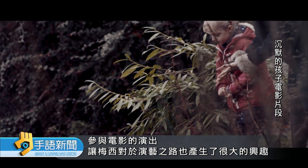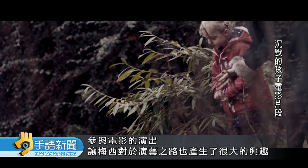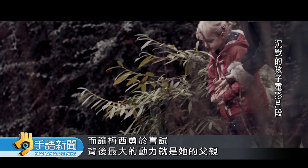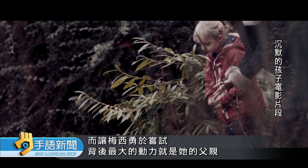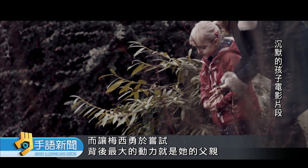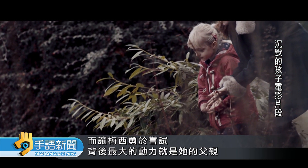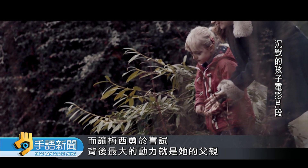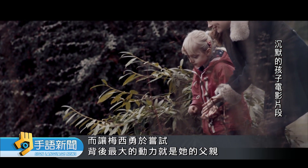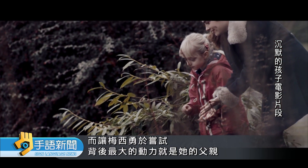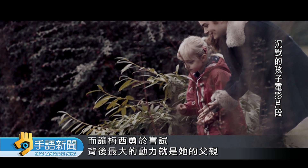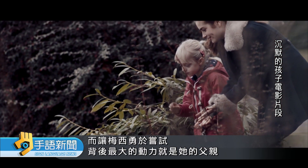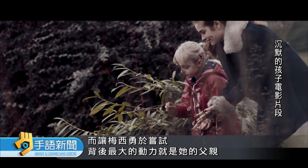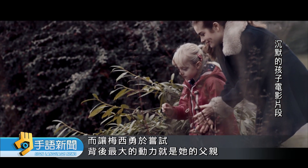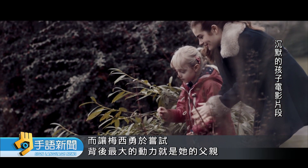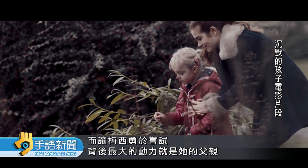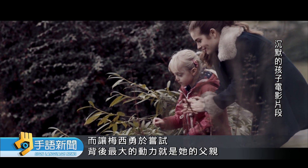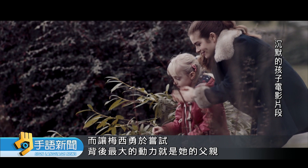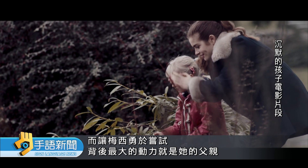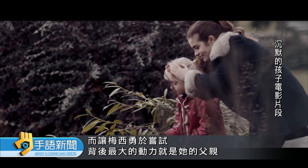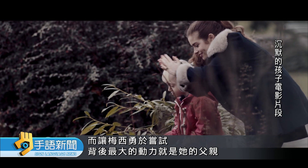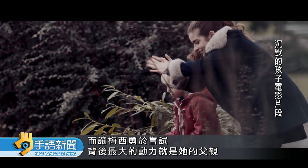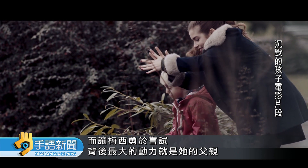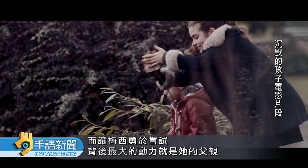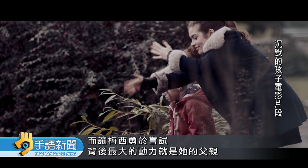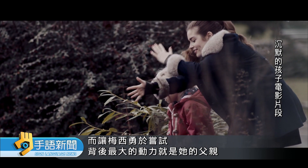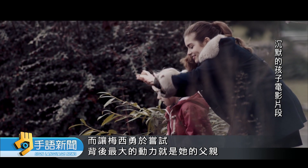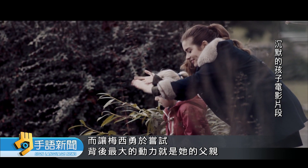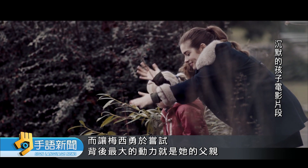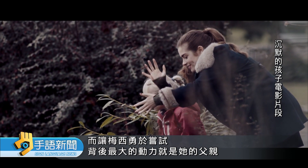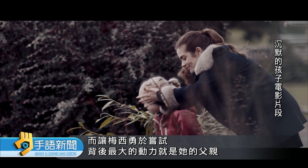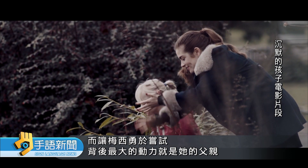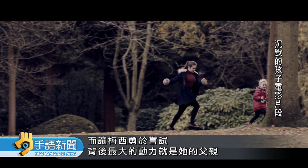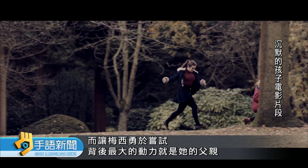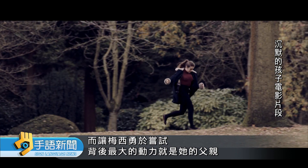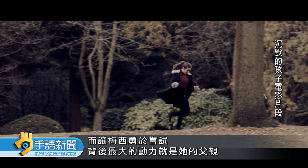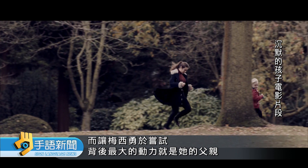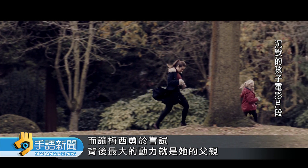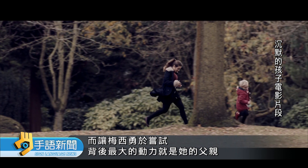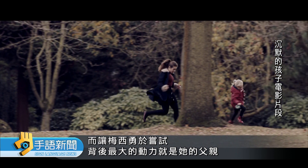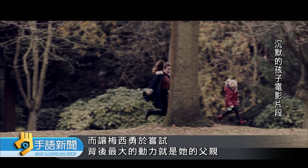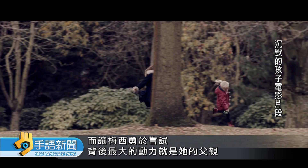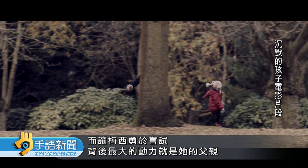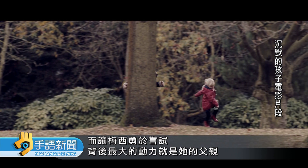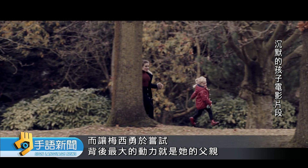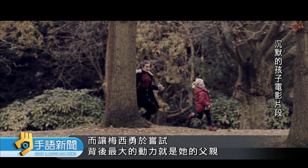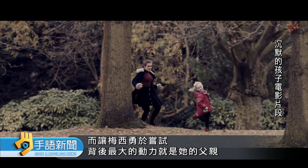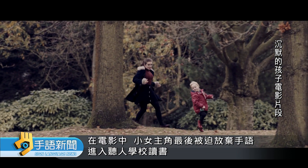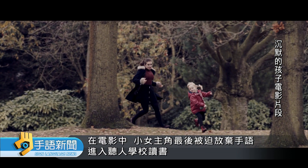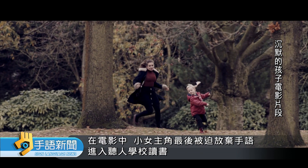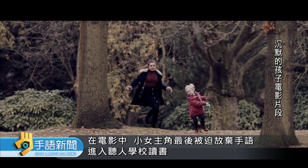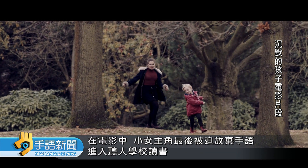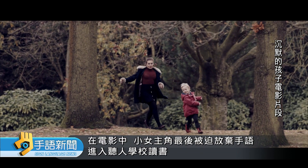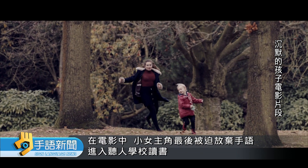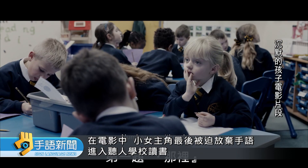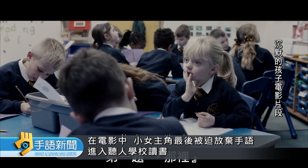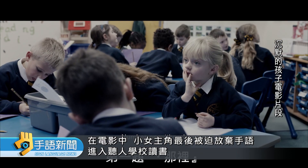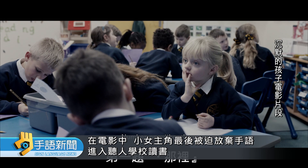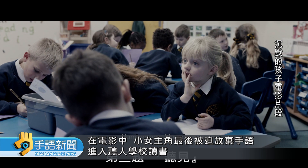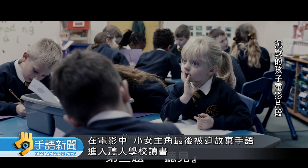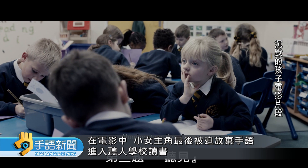勇于尝试背后最大的动力就是他的父亲。在电影中，小女主角最